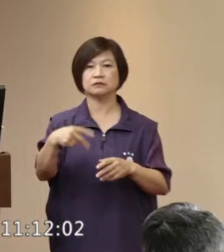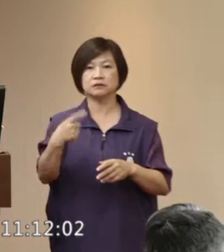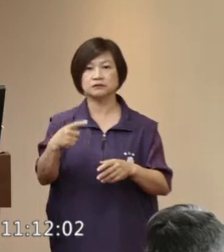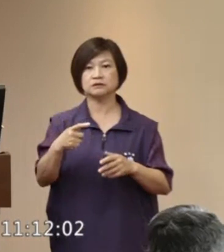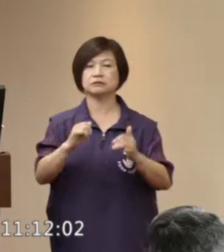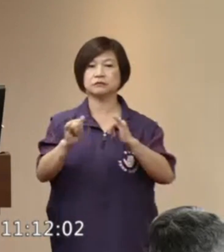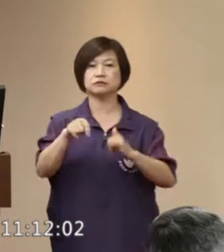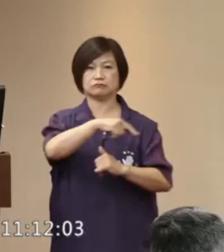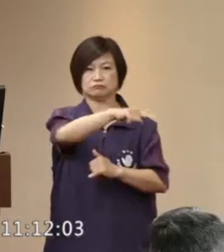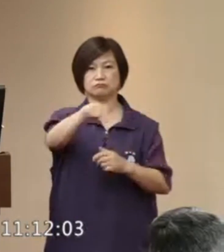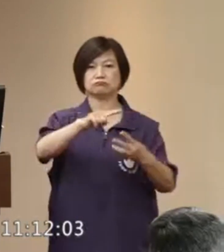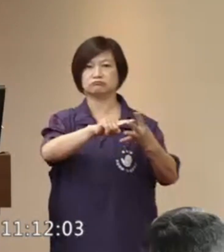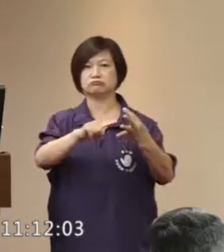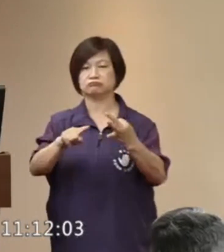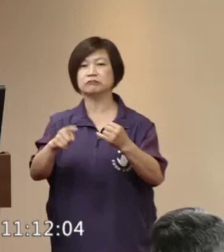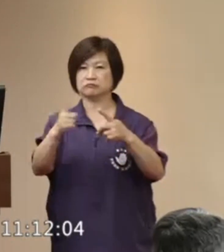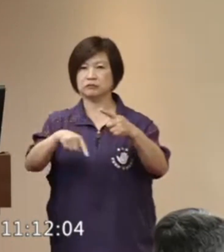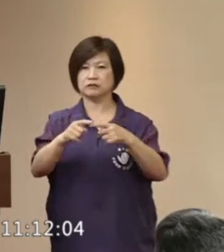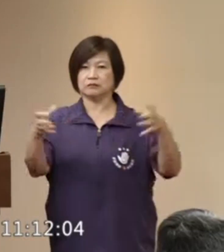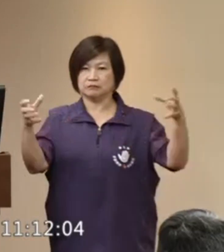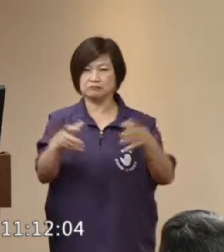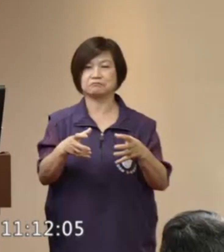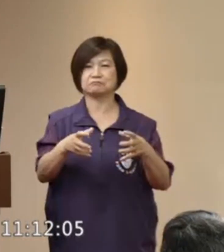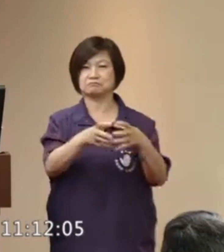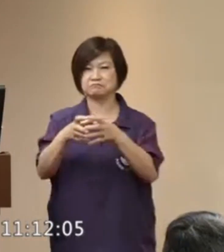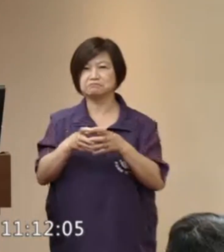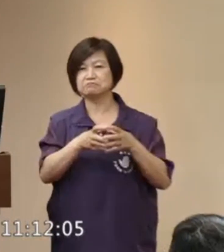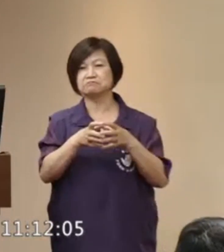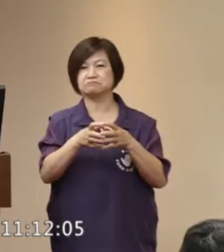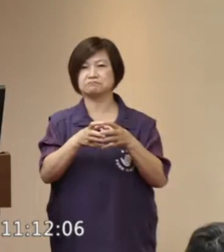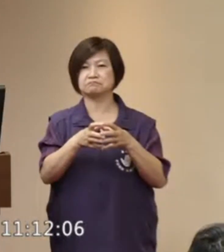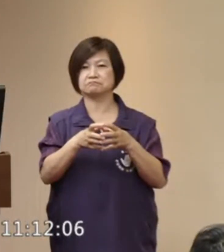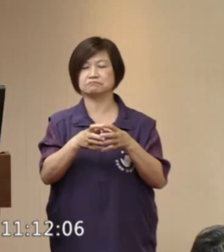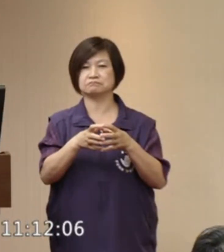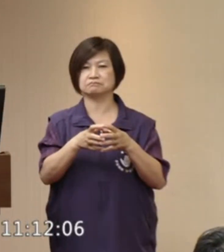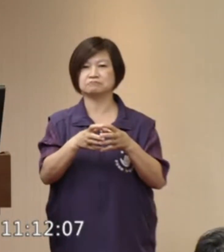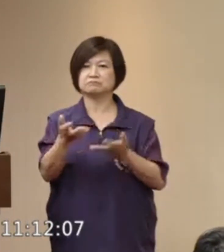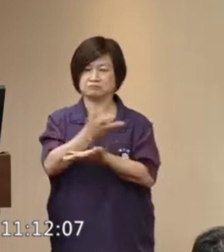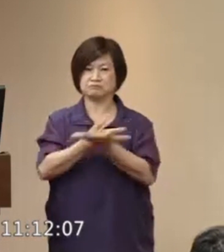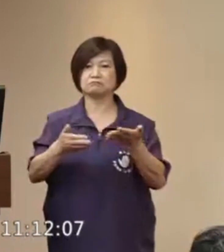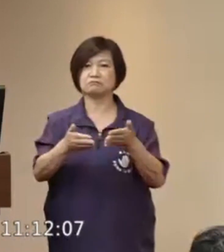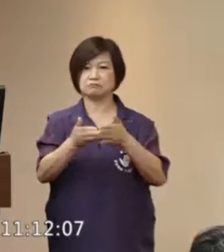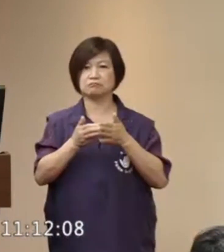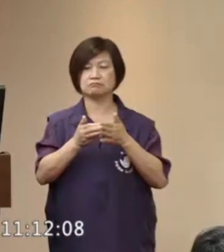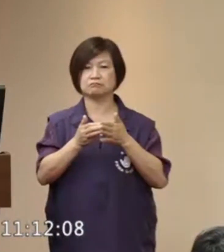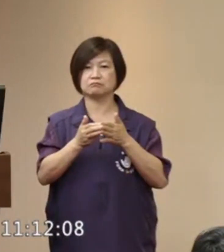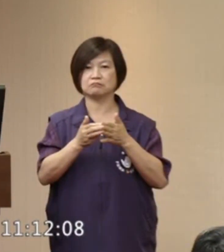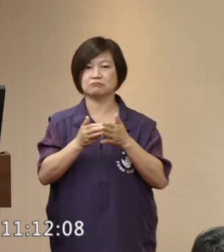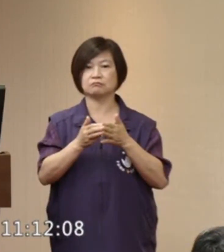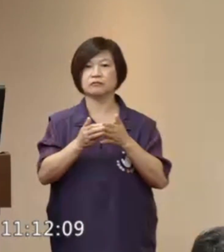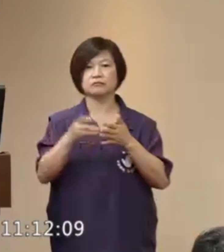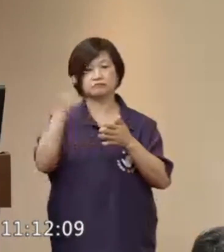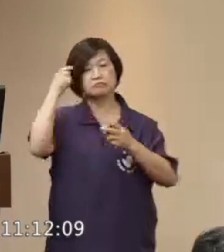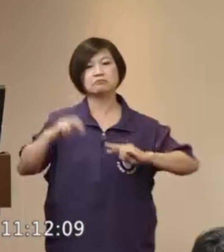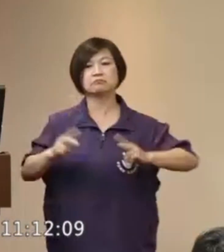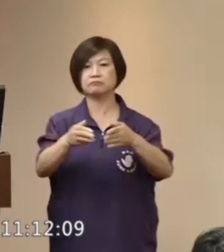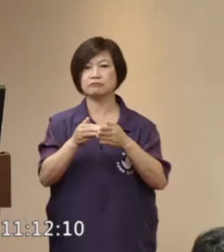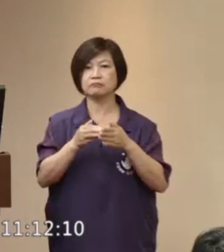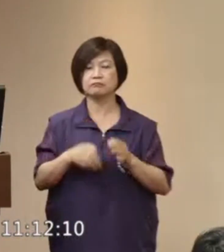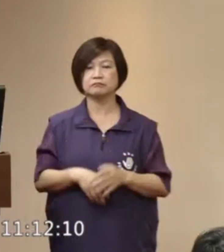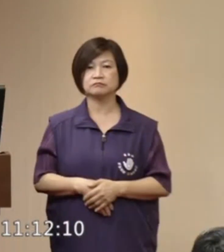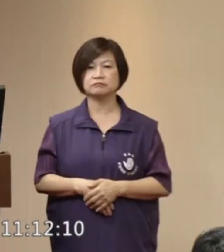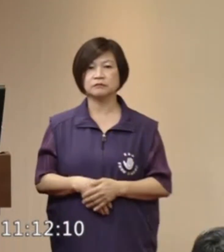民众，我们都要有这样的一个作为或概念观念的一个翻转哈。所